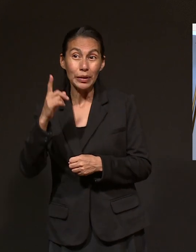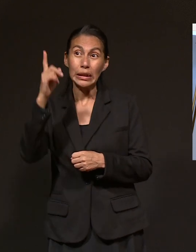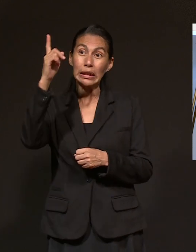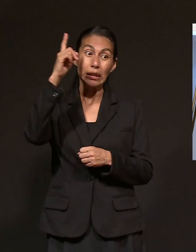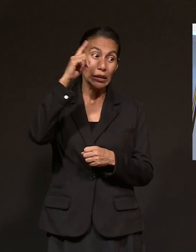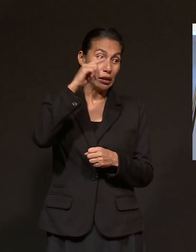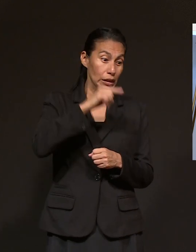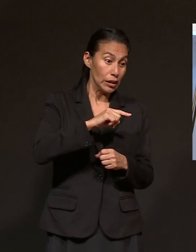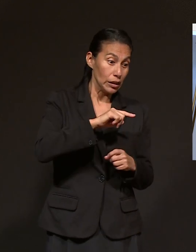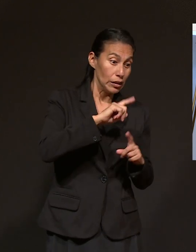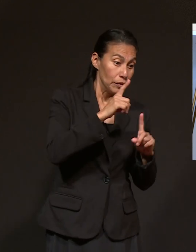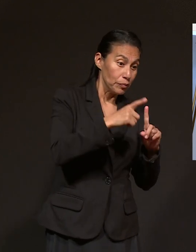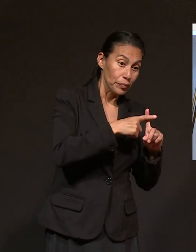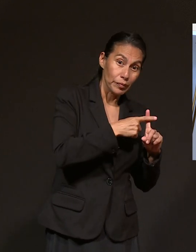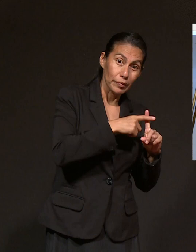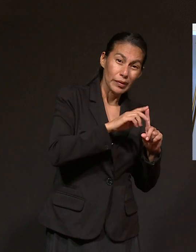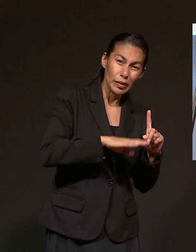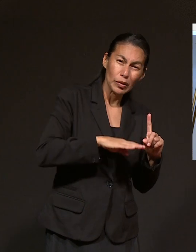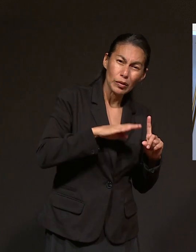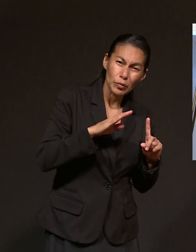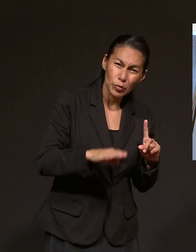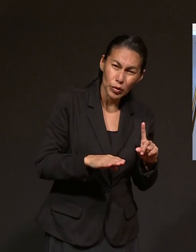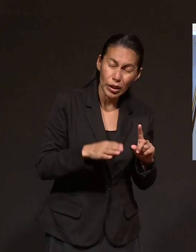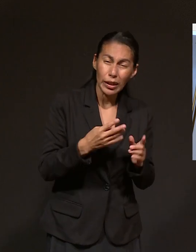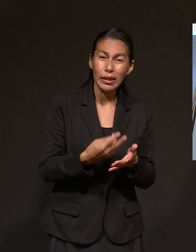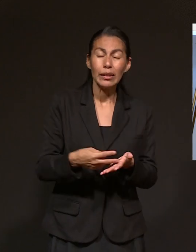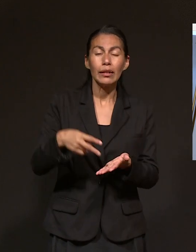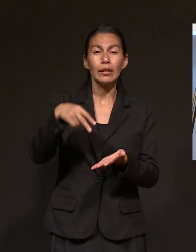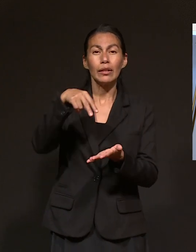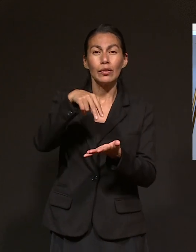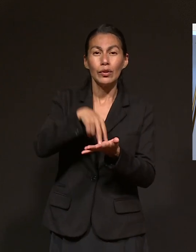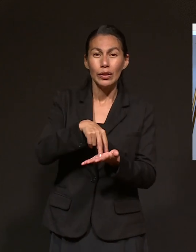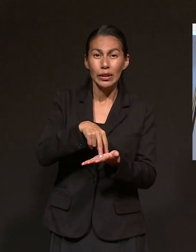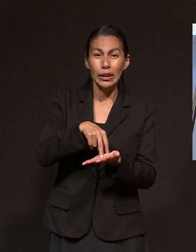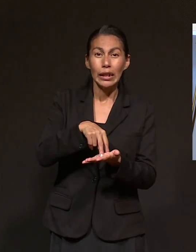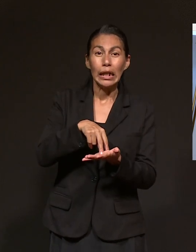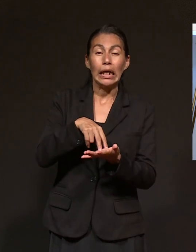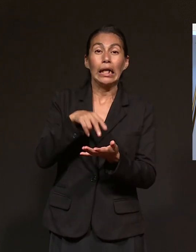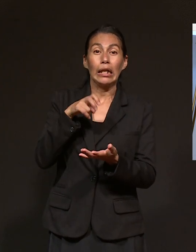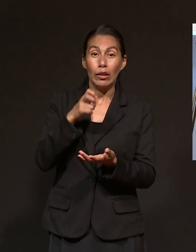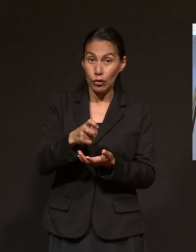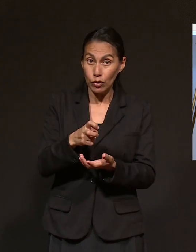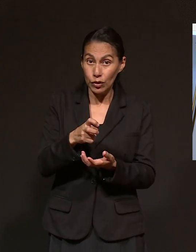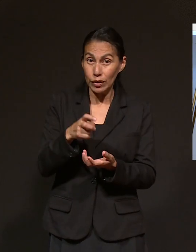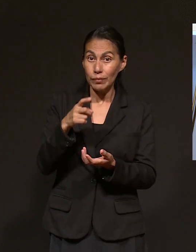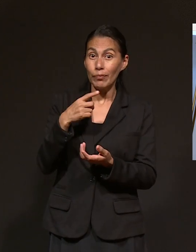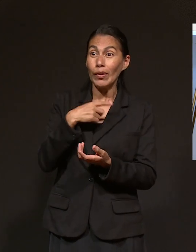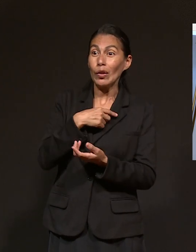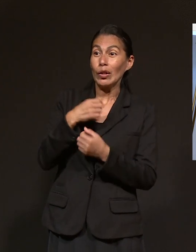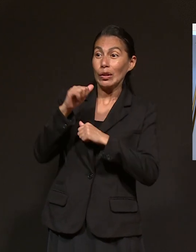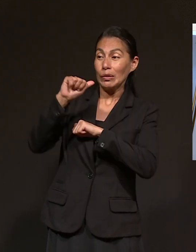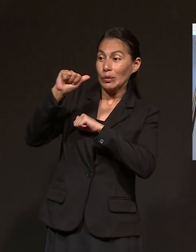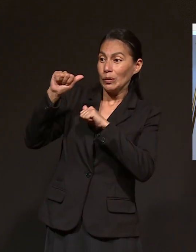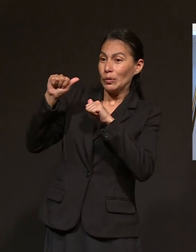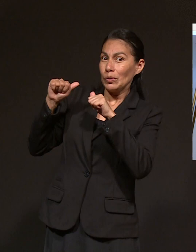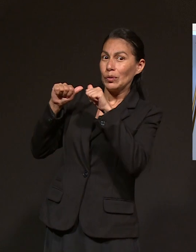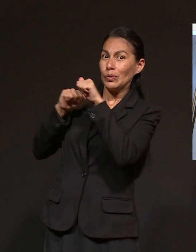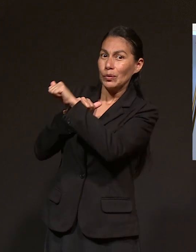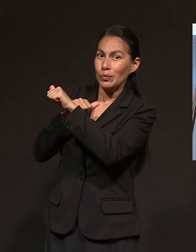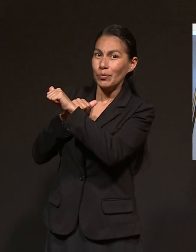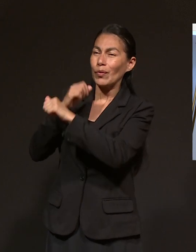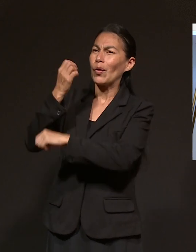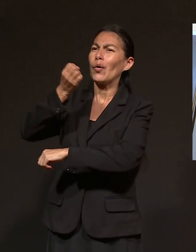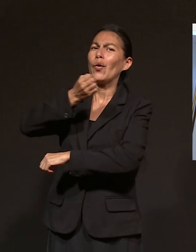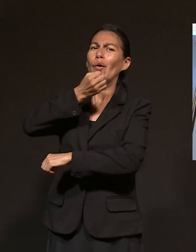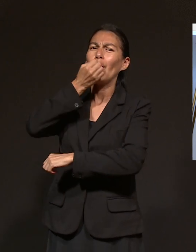tuvo que morir y resucitar y entonces interceder delante de Dios por